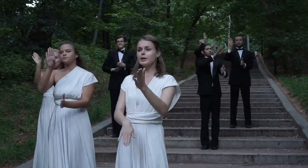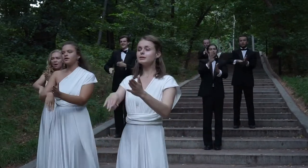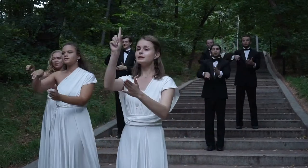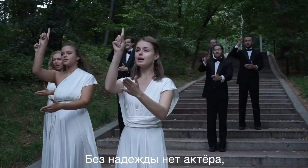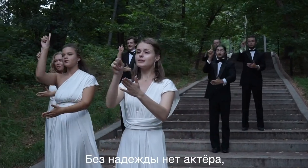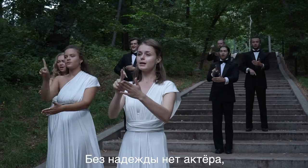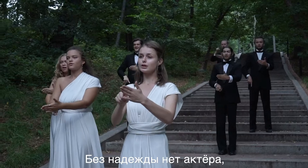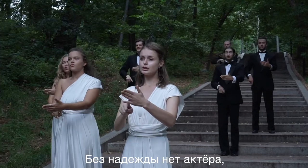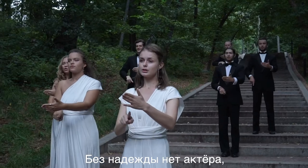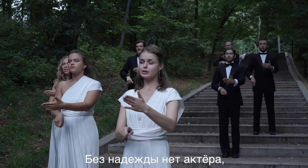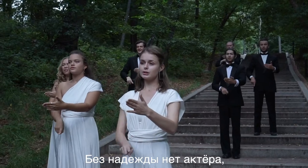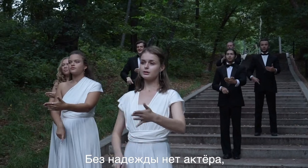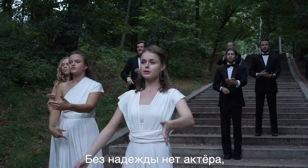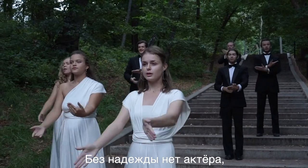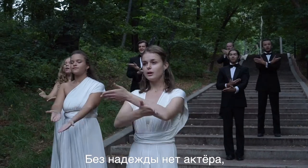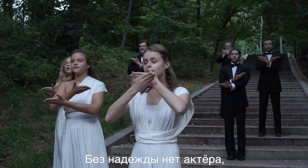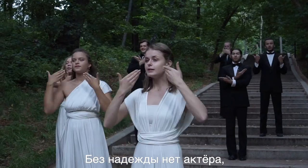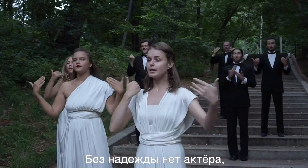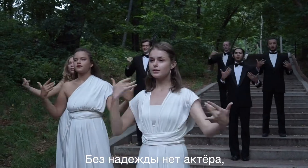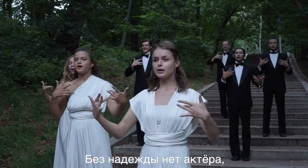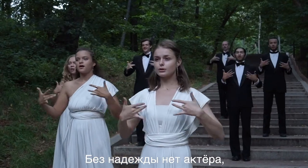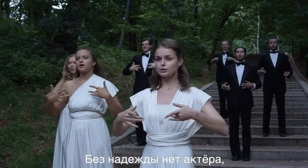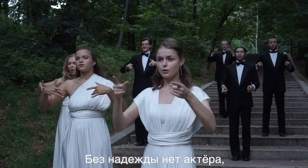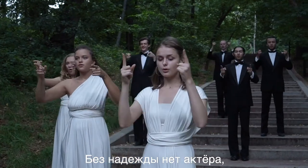Без надежды нет актера,